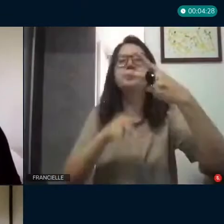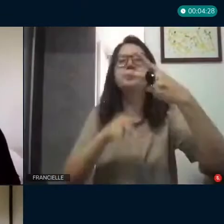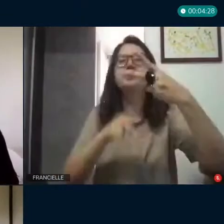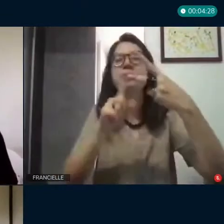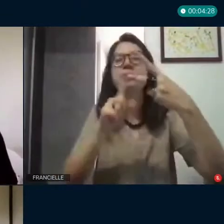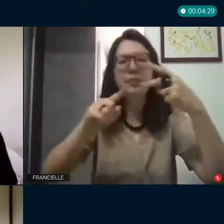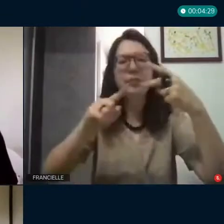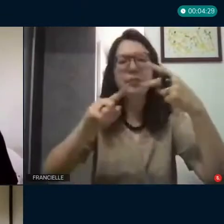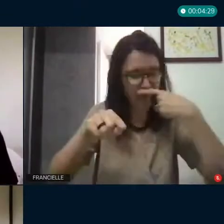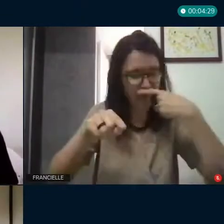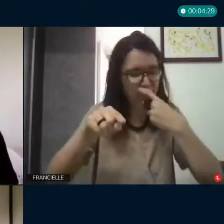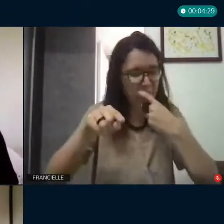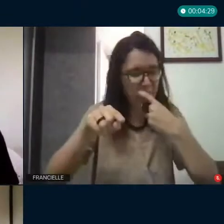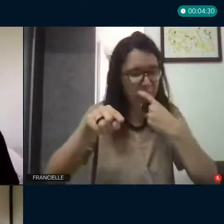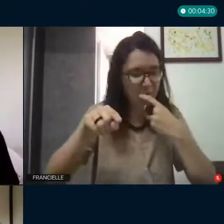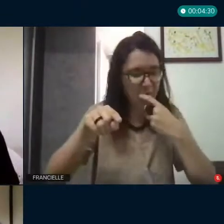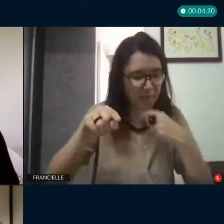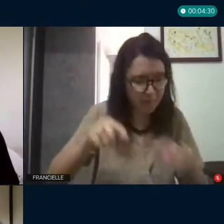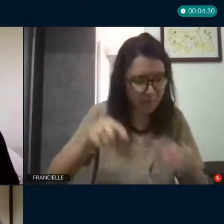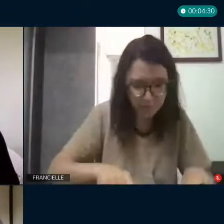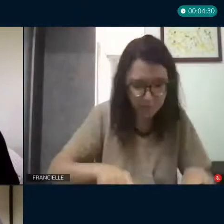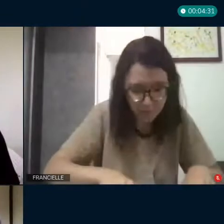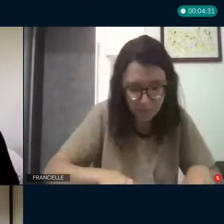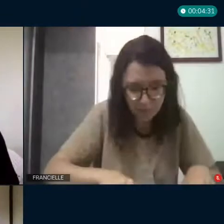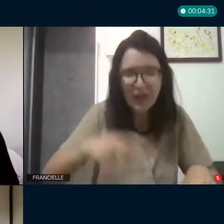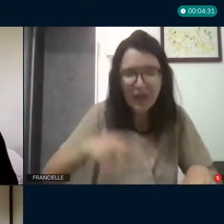vi depois, inclusive.